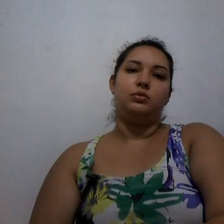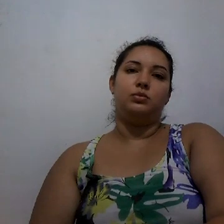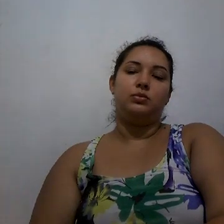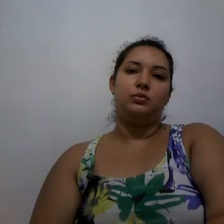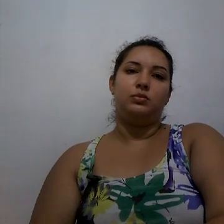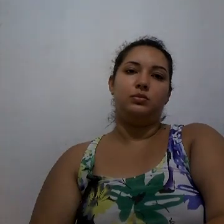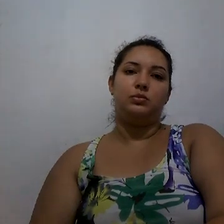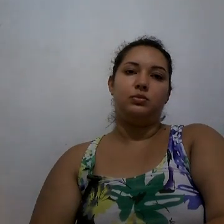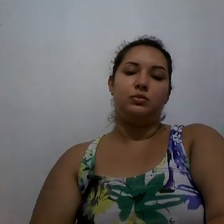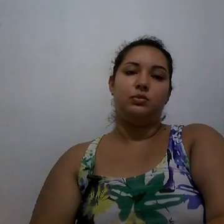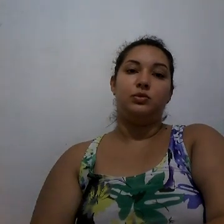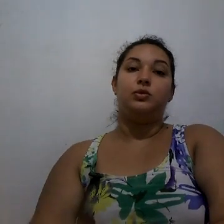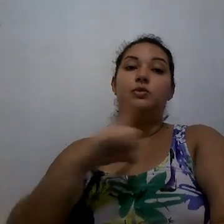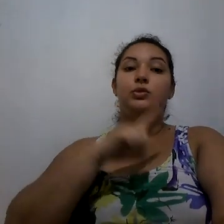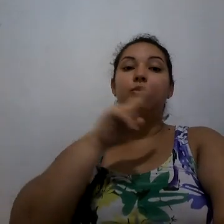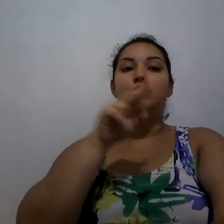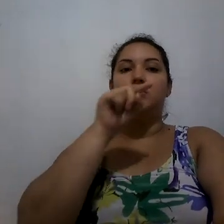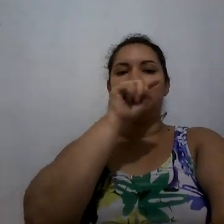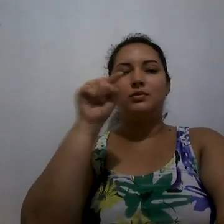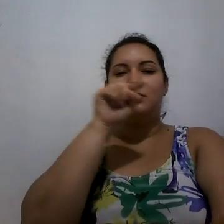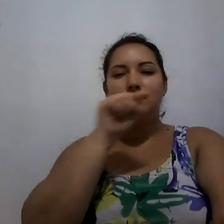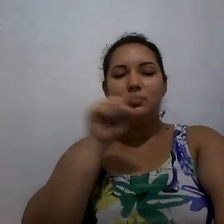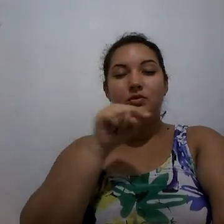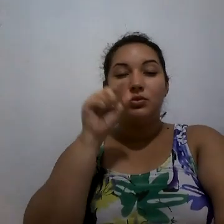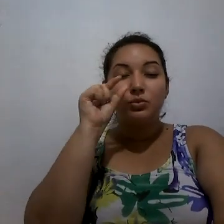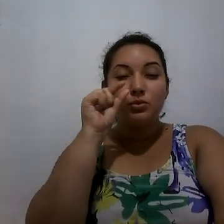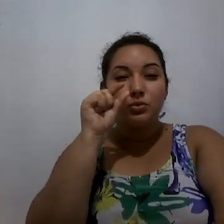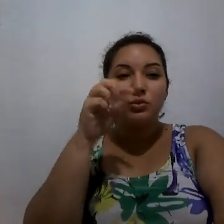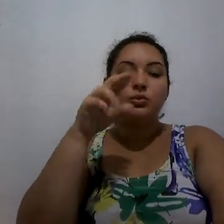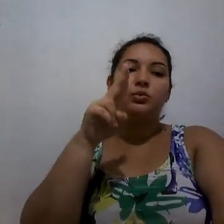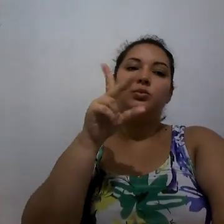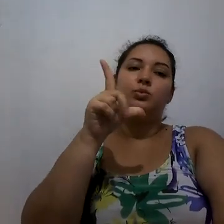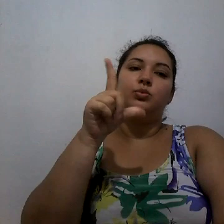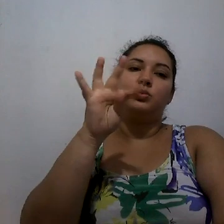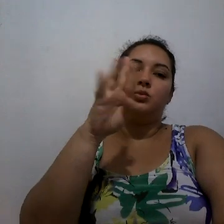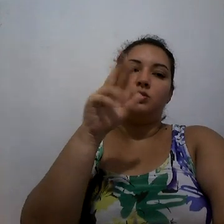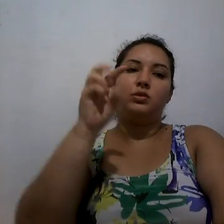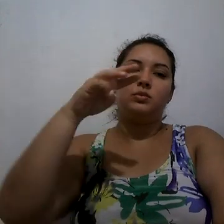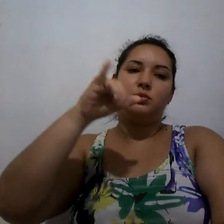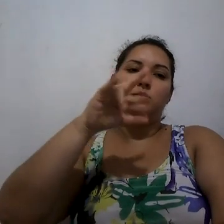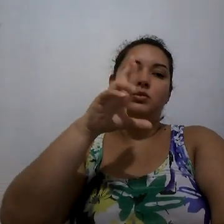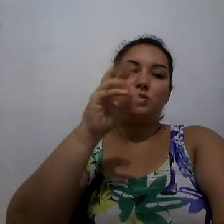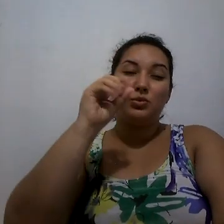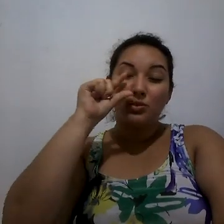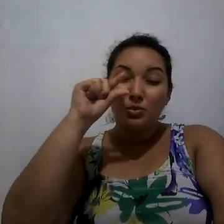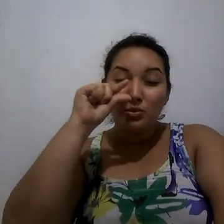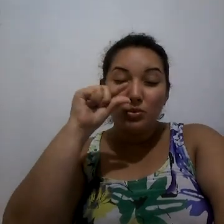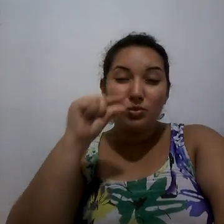menor ainda, é uma concentração muito pequena. E ultramicro, que é muito pequena ainda, é uma fração, uma quantidade